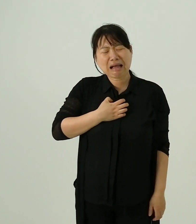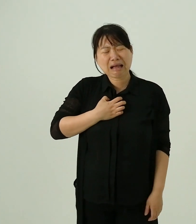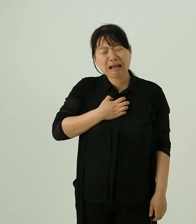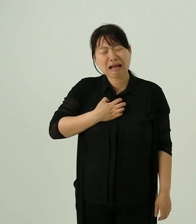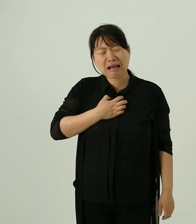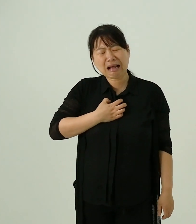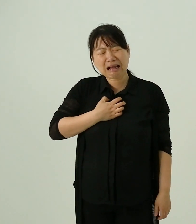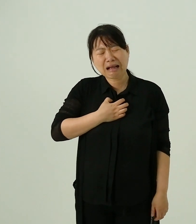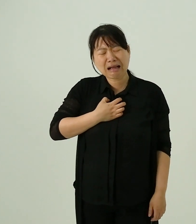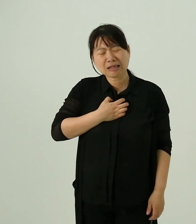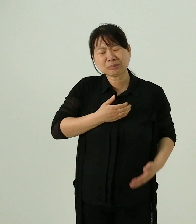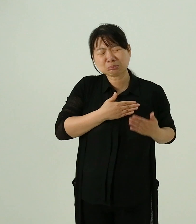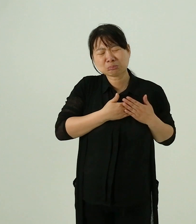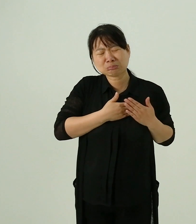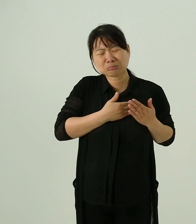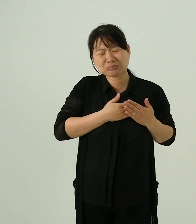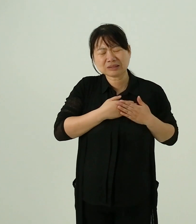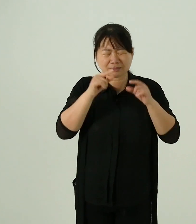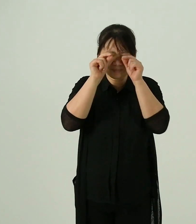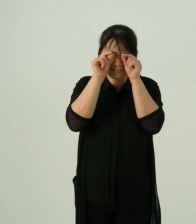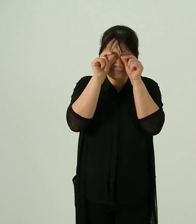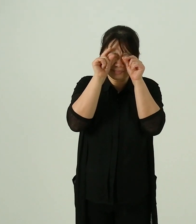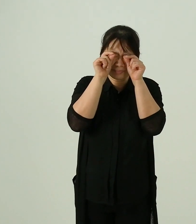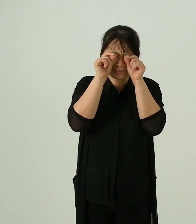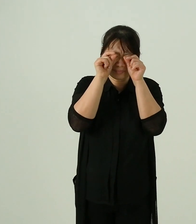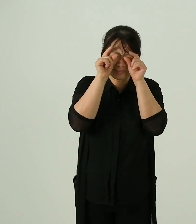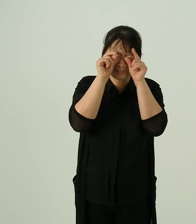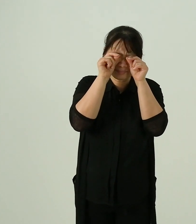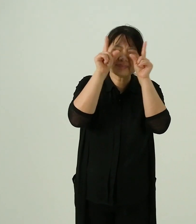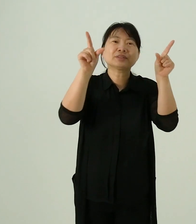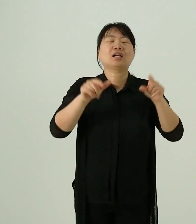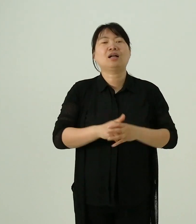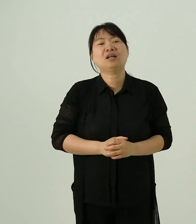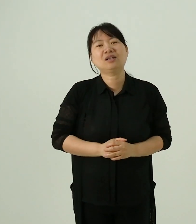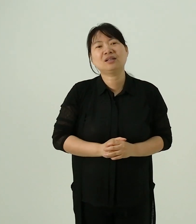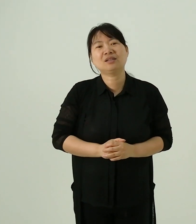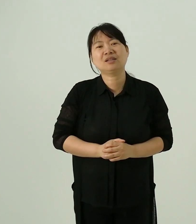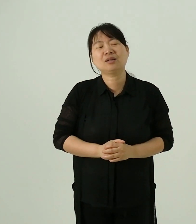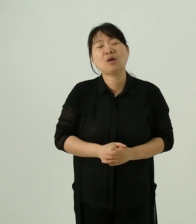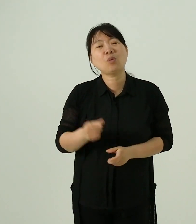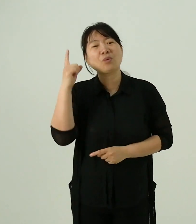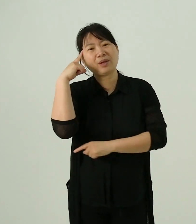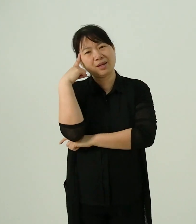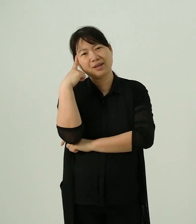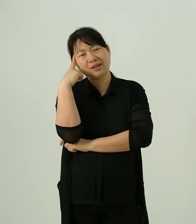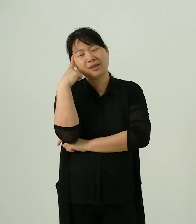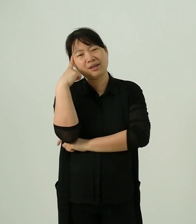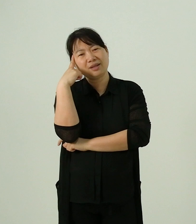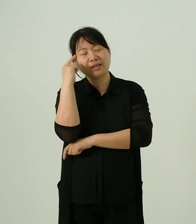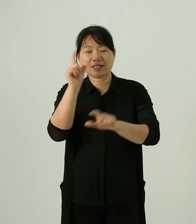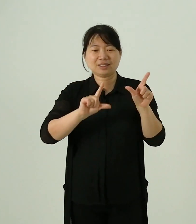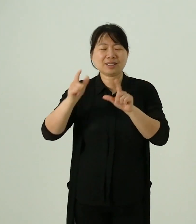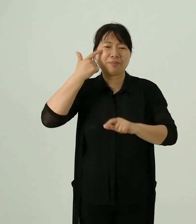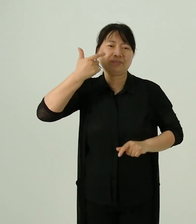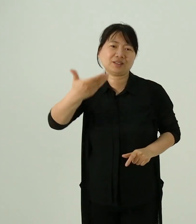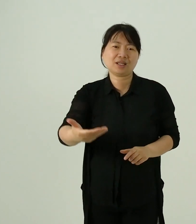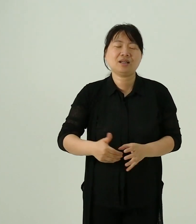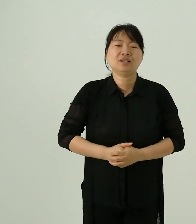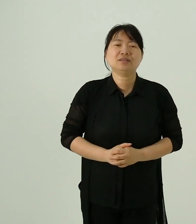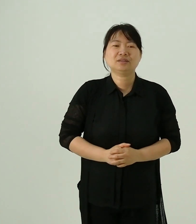전전긍긍하면서 불안하여 잠 못 이루는 밤을 보내고 왜 이렇게 사는가?